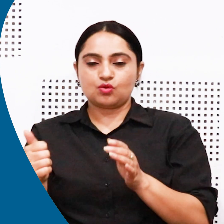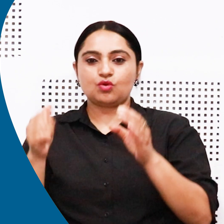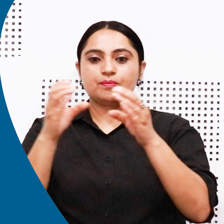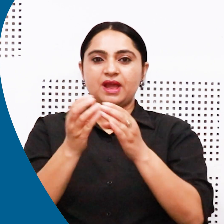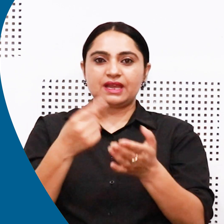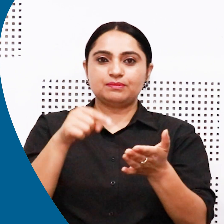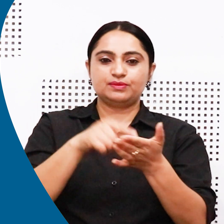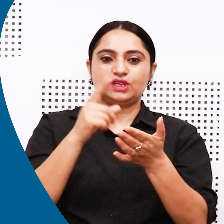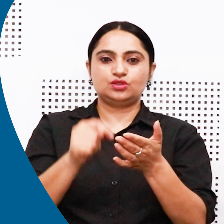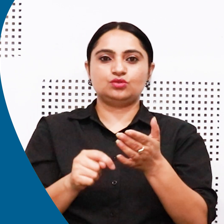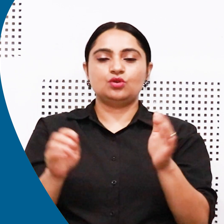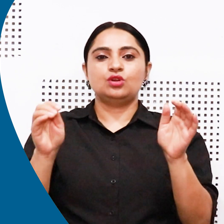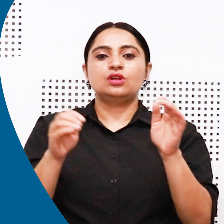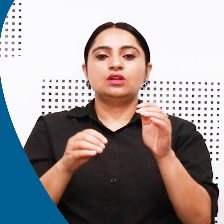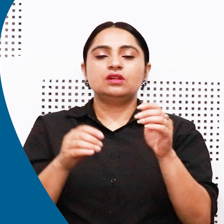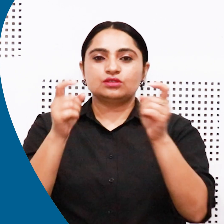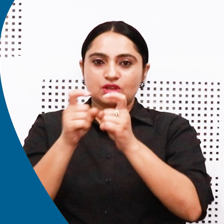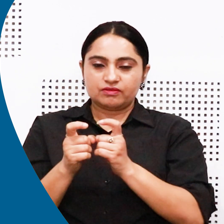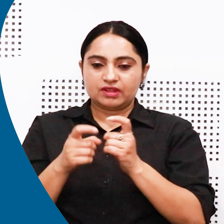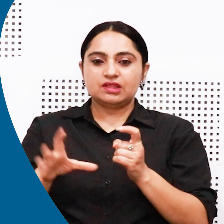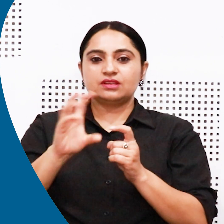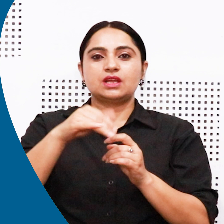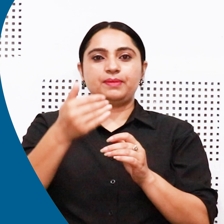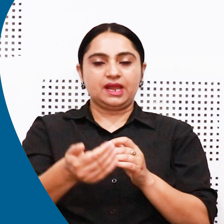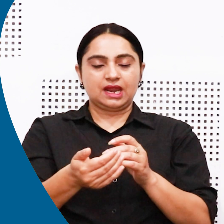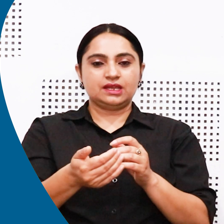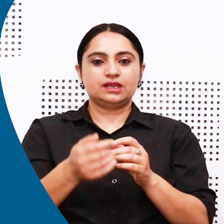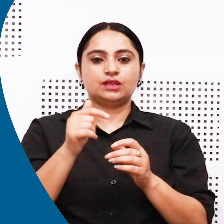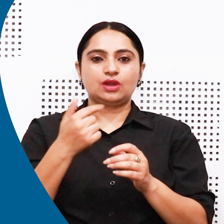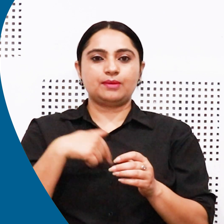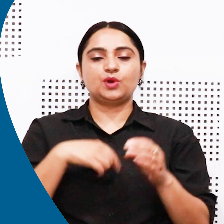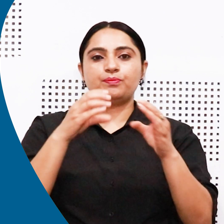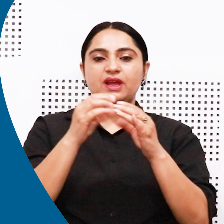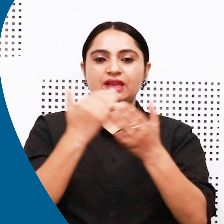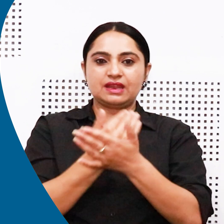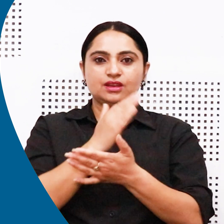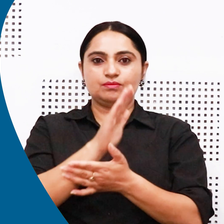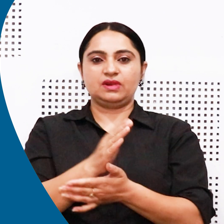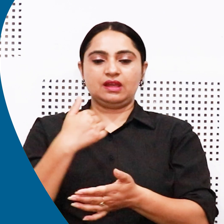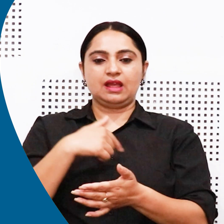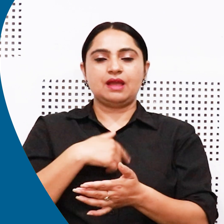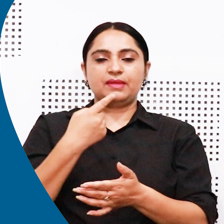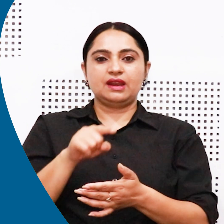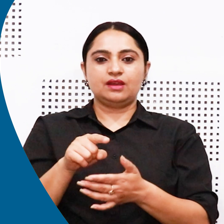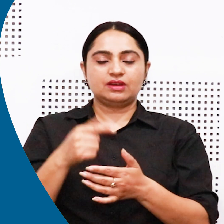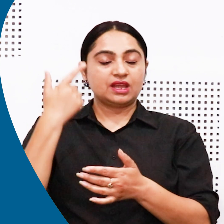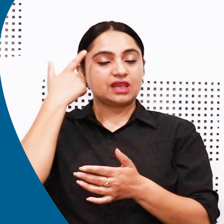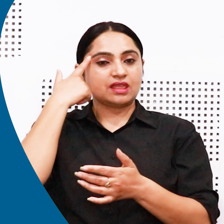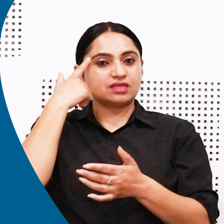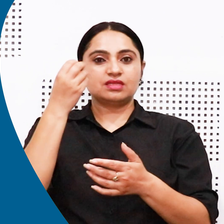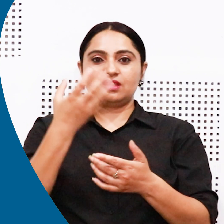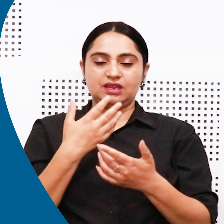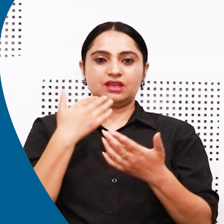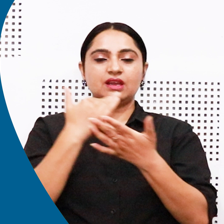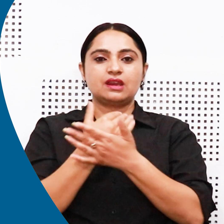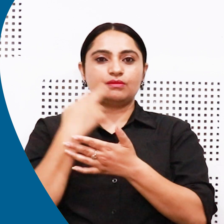पालिका बीचको अन्तरसंवाद, यी सबै चिजलाई चाहिँ यो हाम्रो पालिका कार्यक्रमले हामीलाई एउटा ज्ञानवर्धक